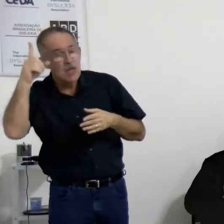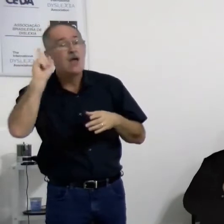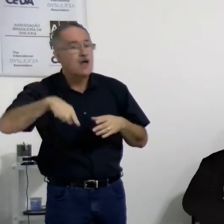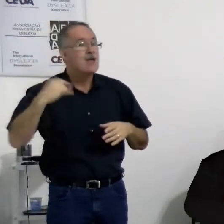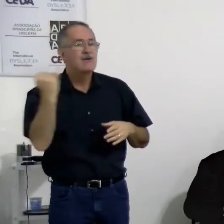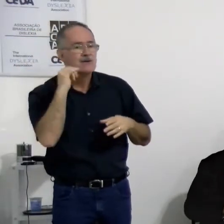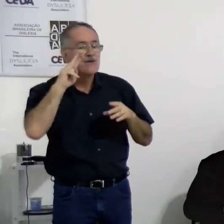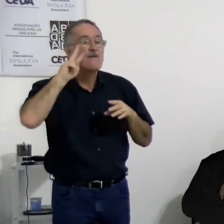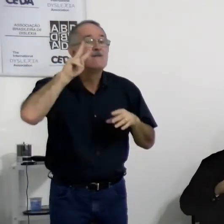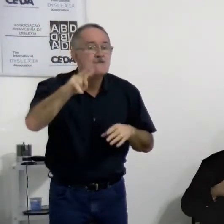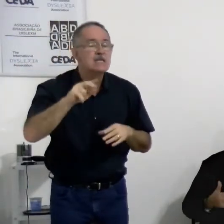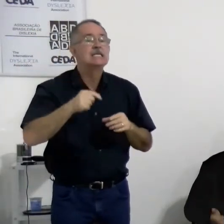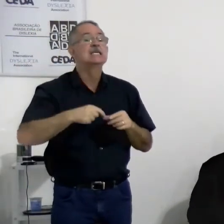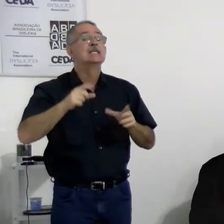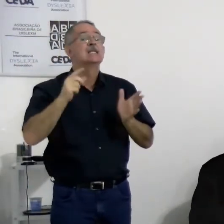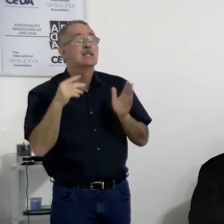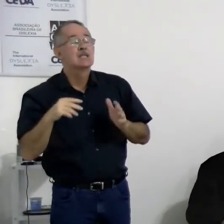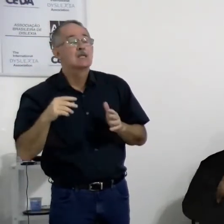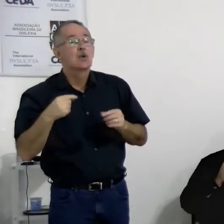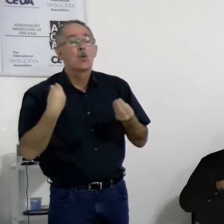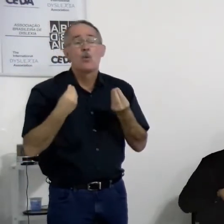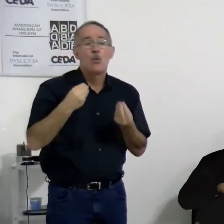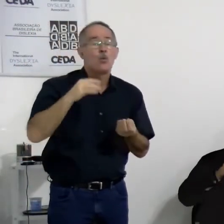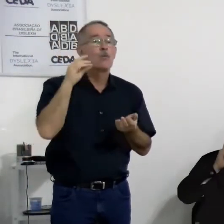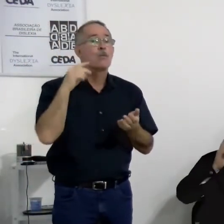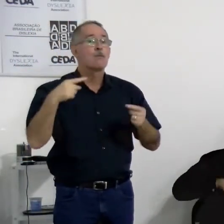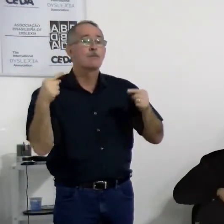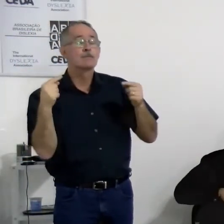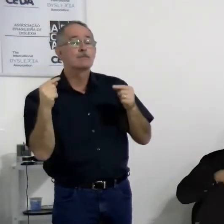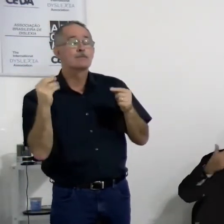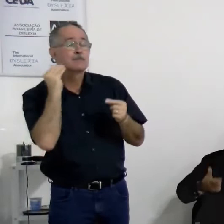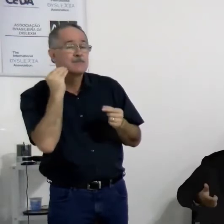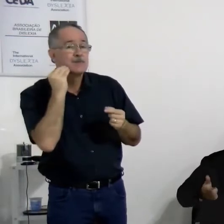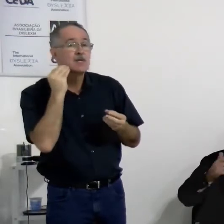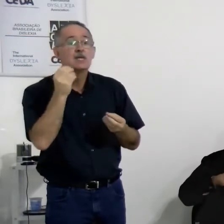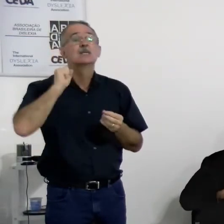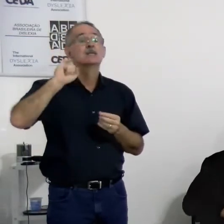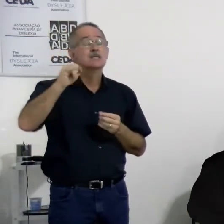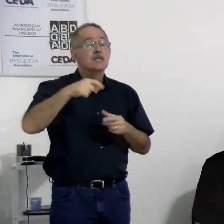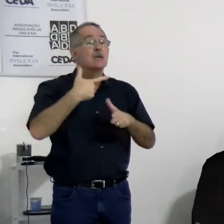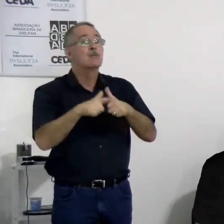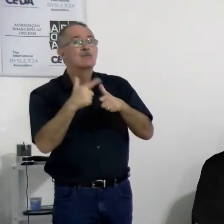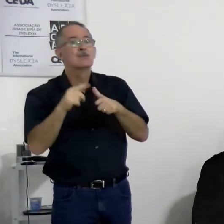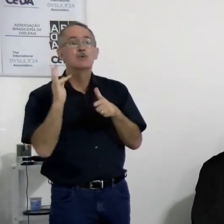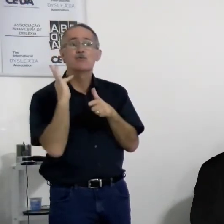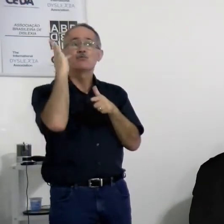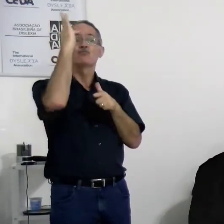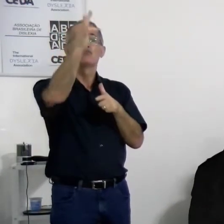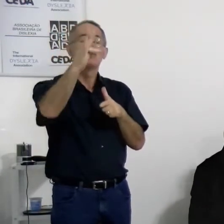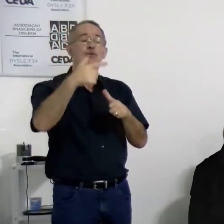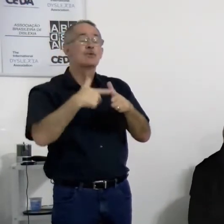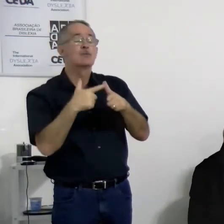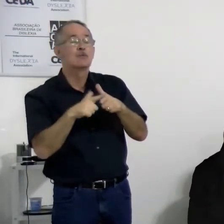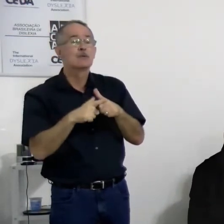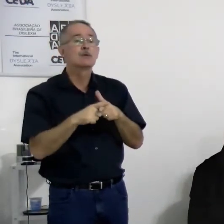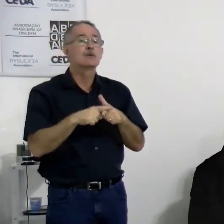fala, detectar propensão à dislexia, detectar dificuldade futura de aquisição de leitura escrita.